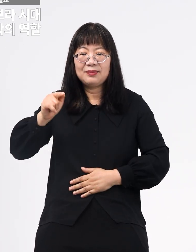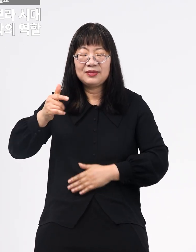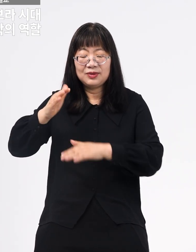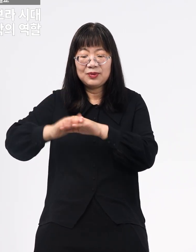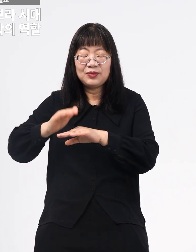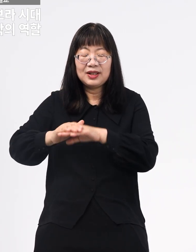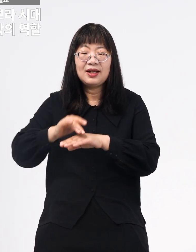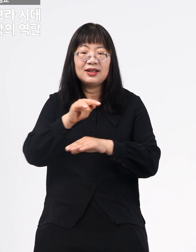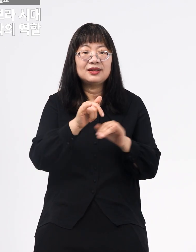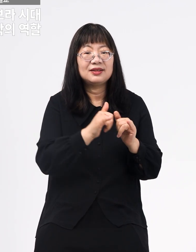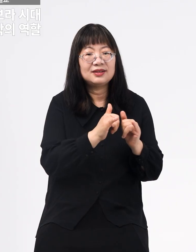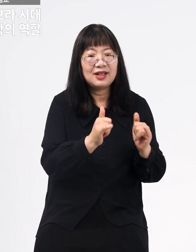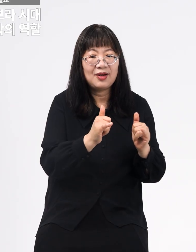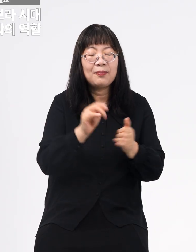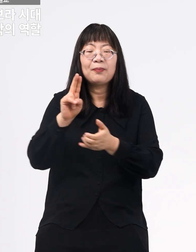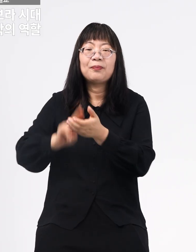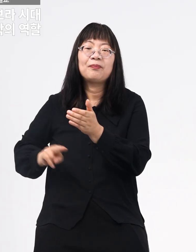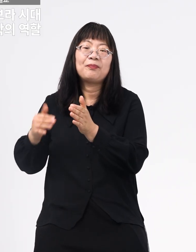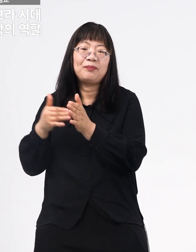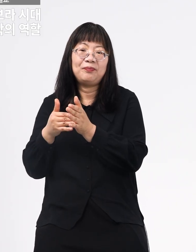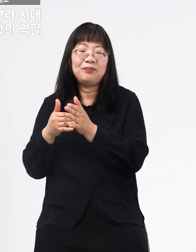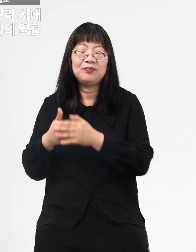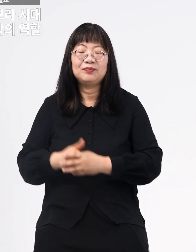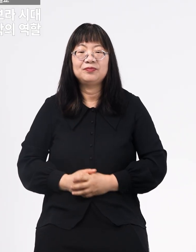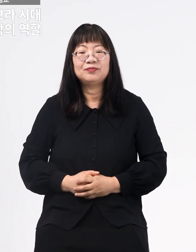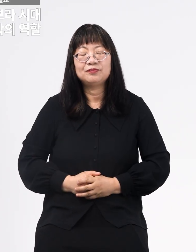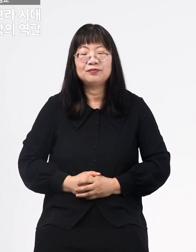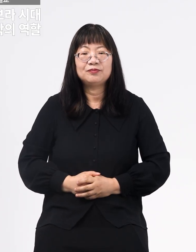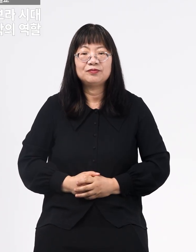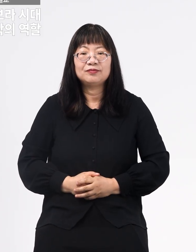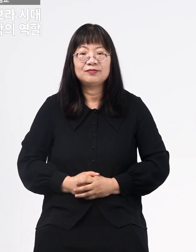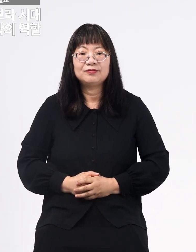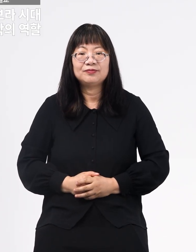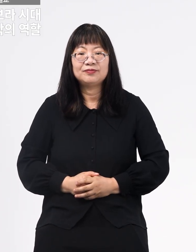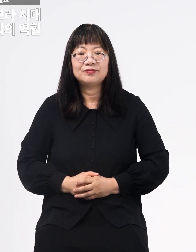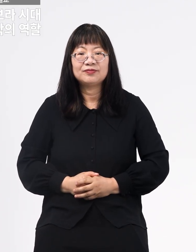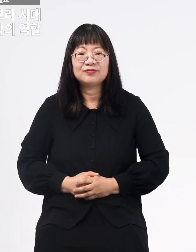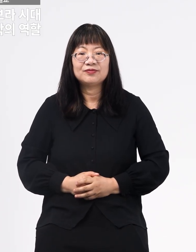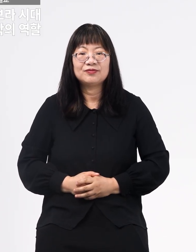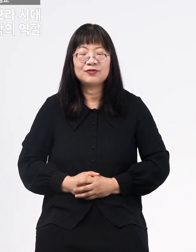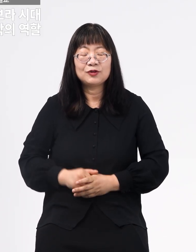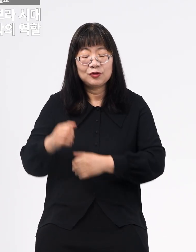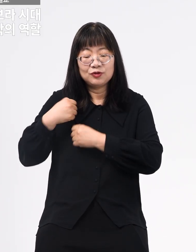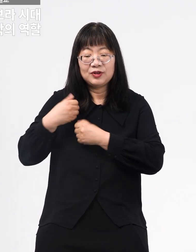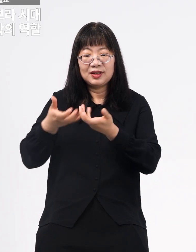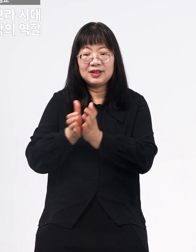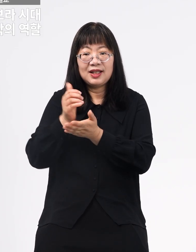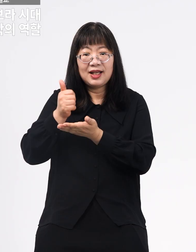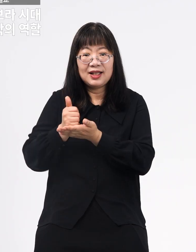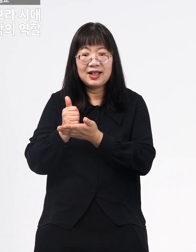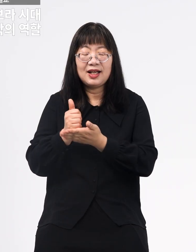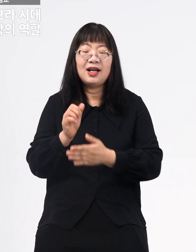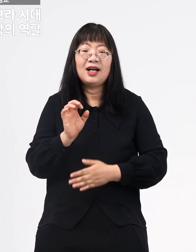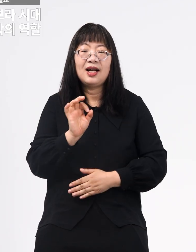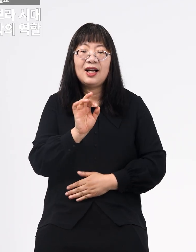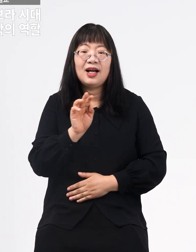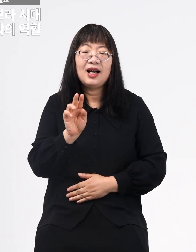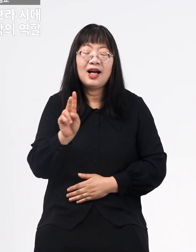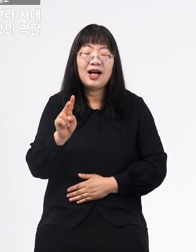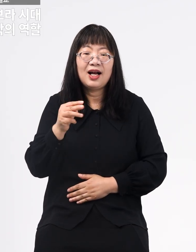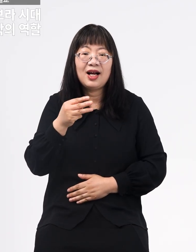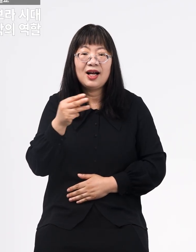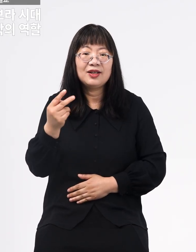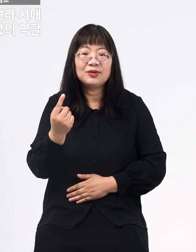손에 그들을 파십니다. 그래서 그의 군대 장관 하로셋